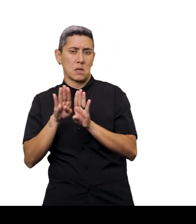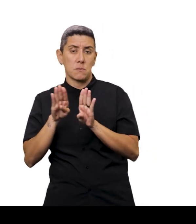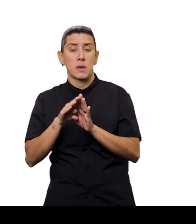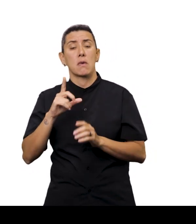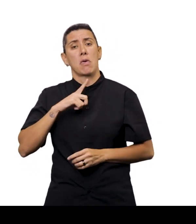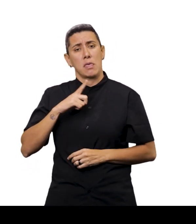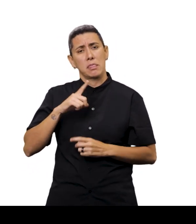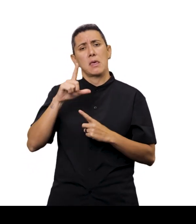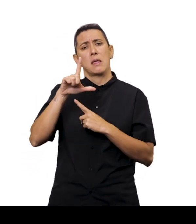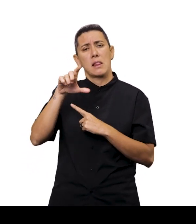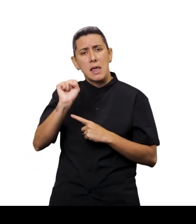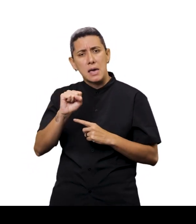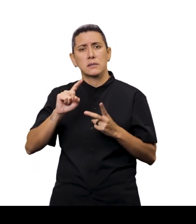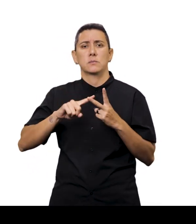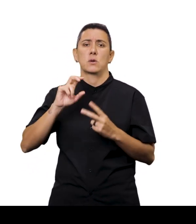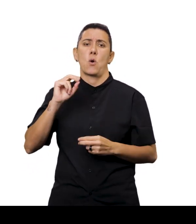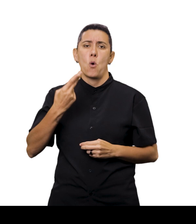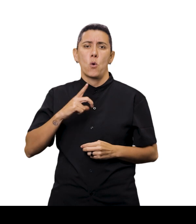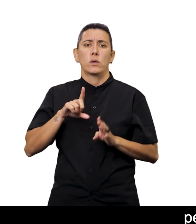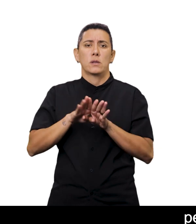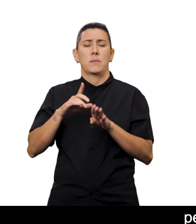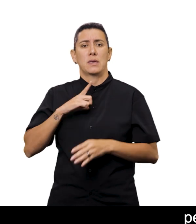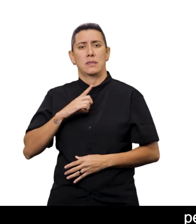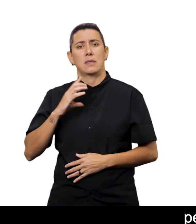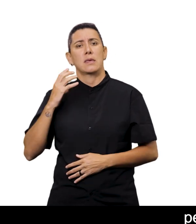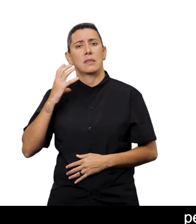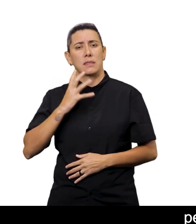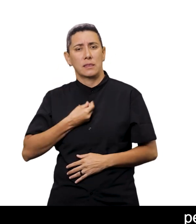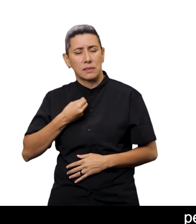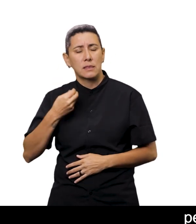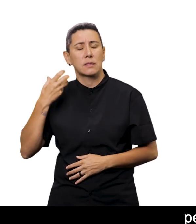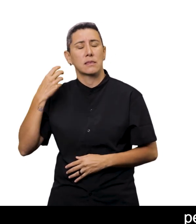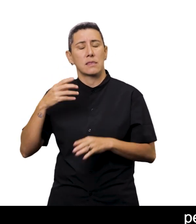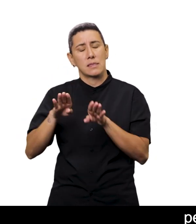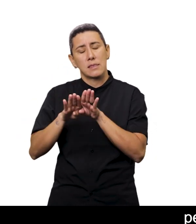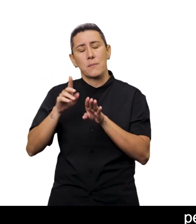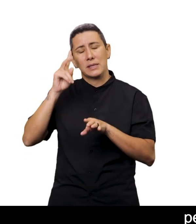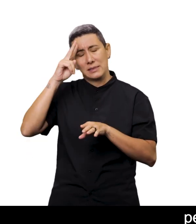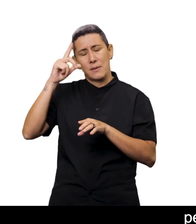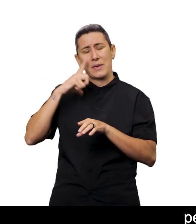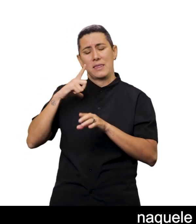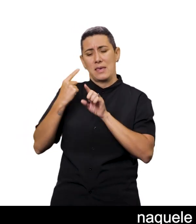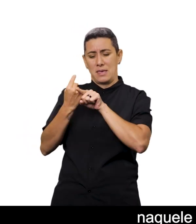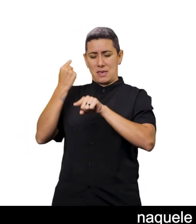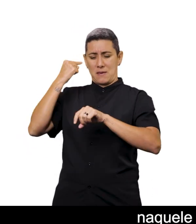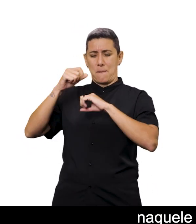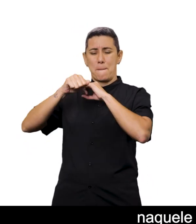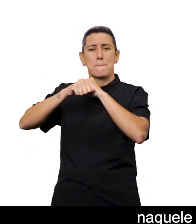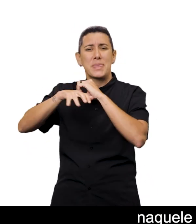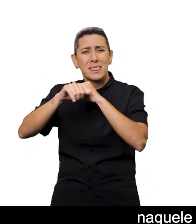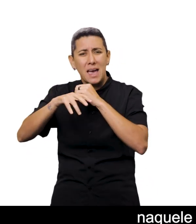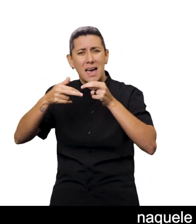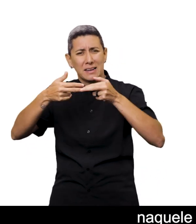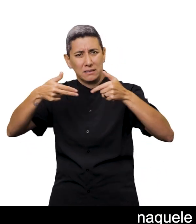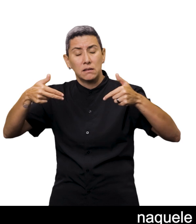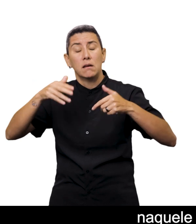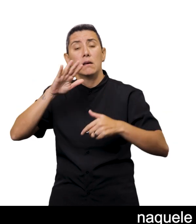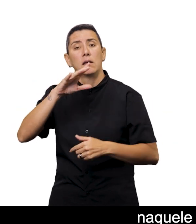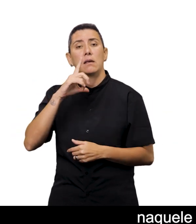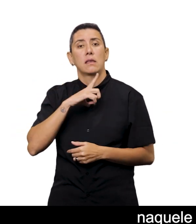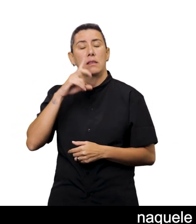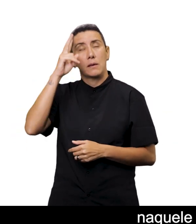trans, mas também por lésbicas, travestis, pessoas transmasculinas e não binárias, naquele momento